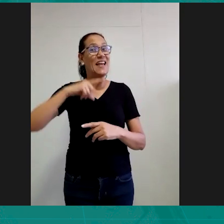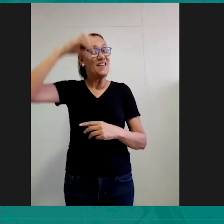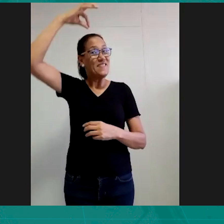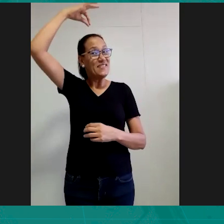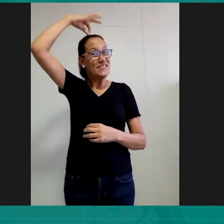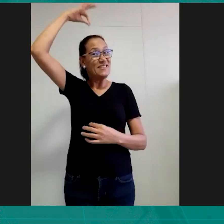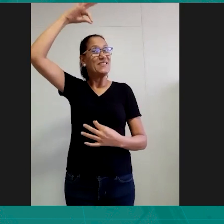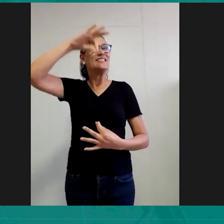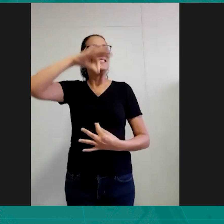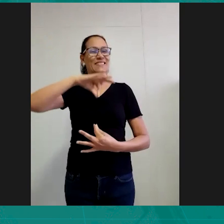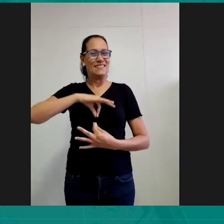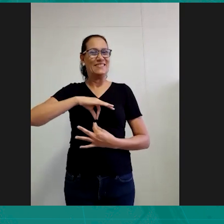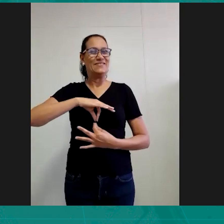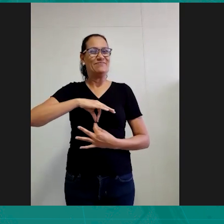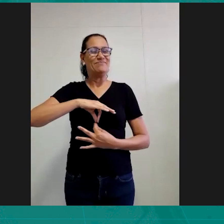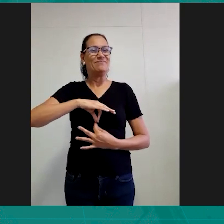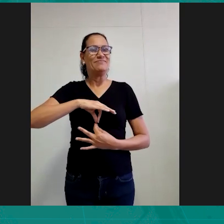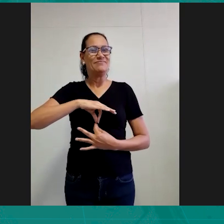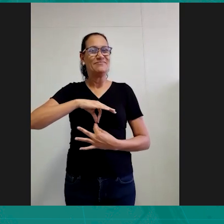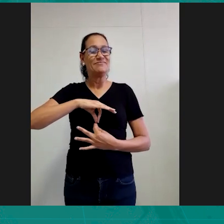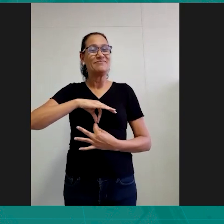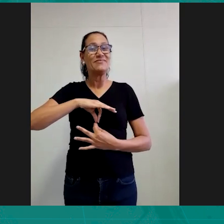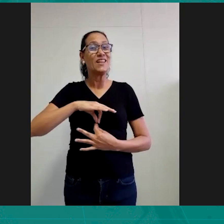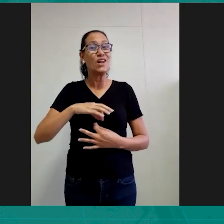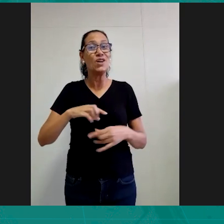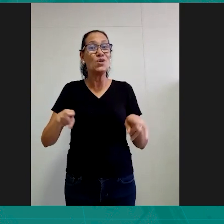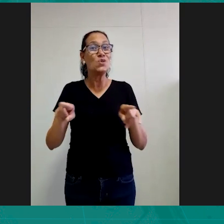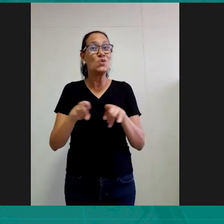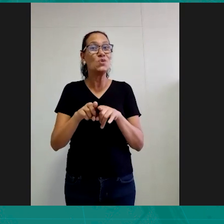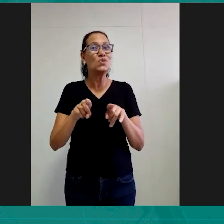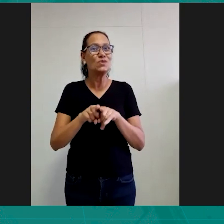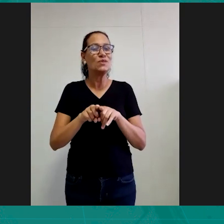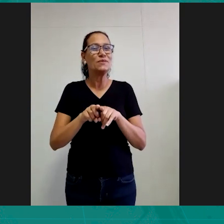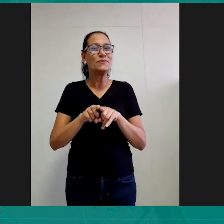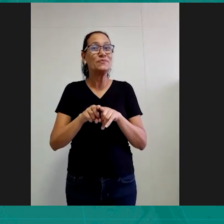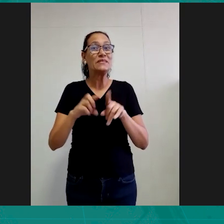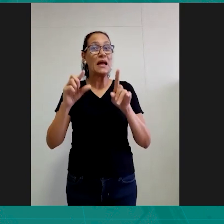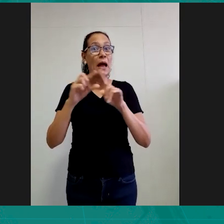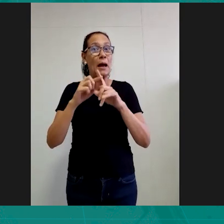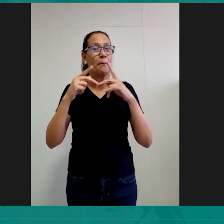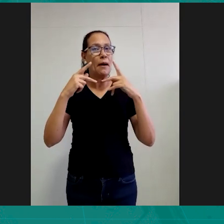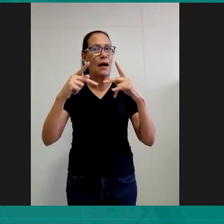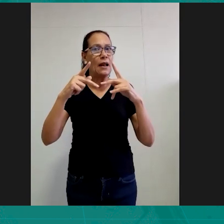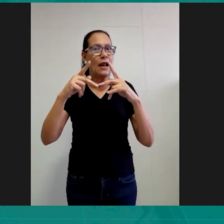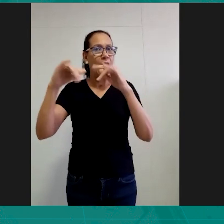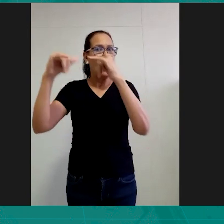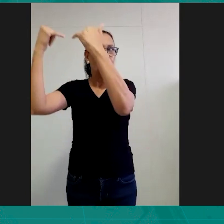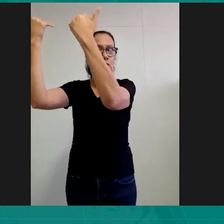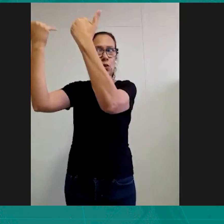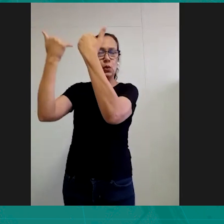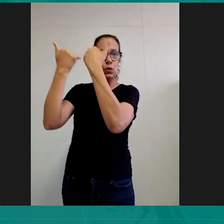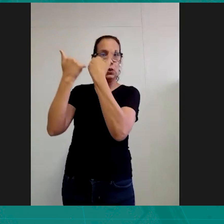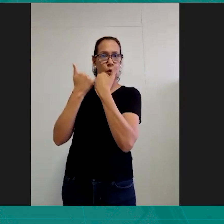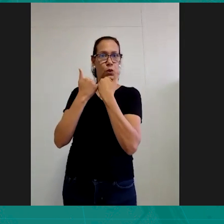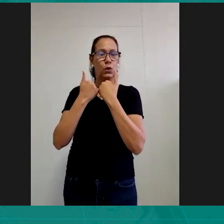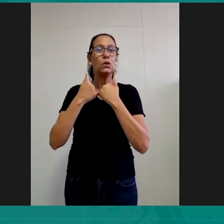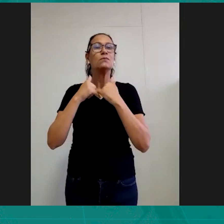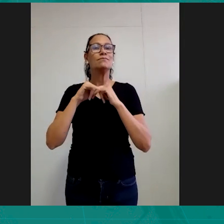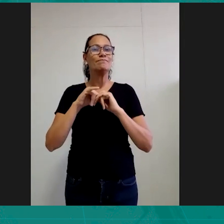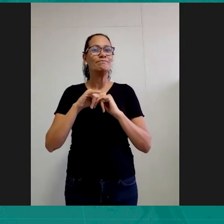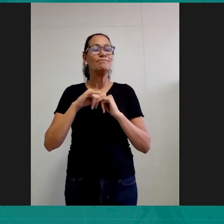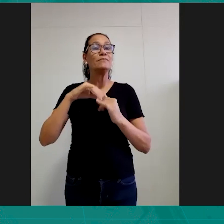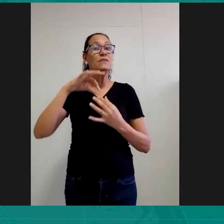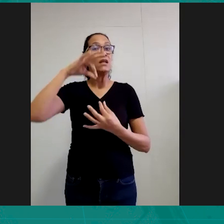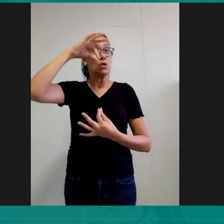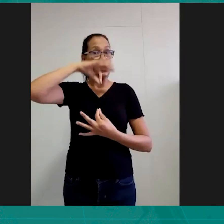a unção espiritual e a palavra do lado externo. Senhor Jesus. Amém. Aí vamos